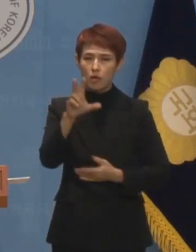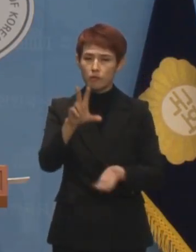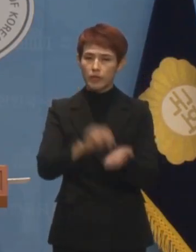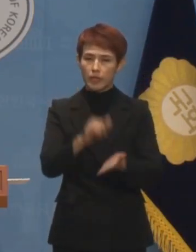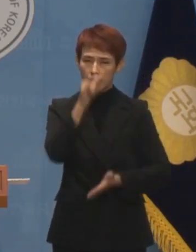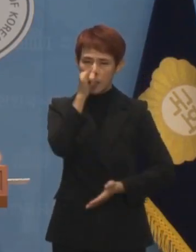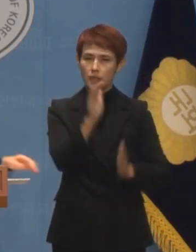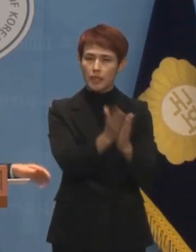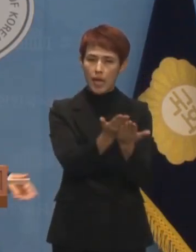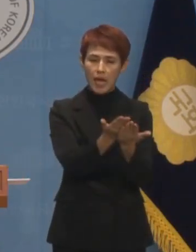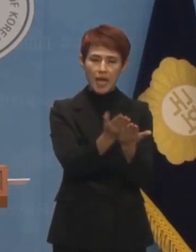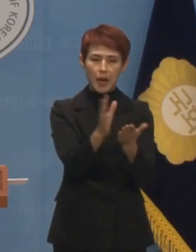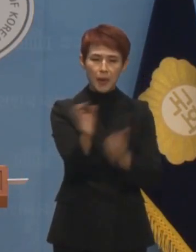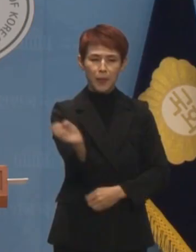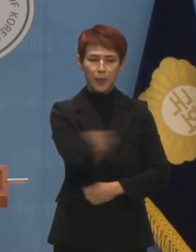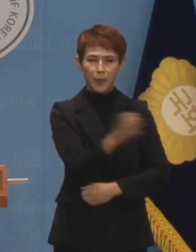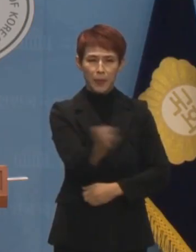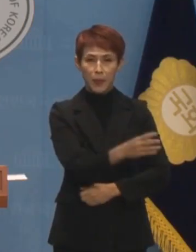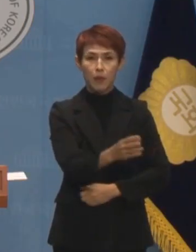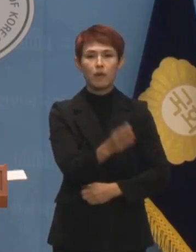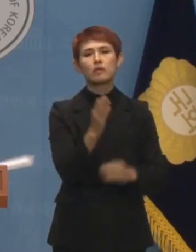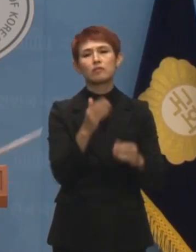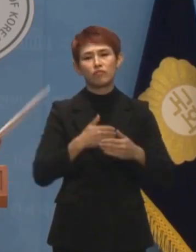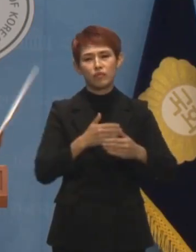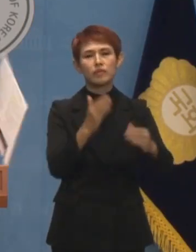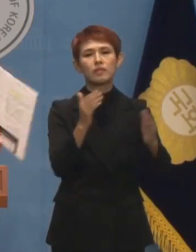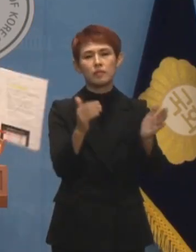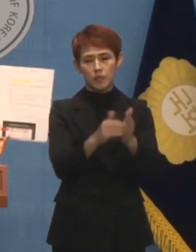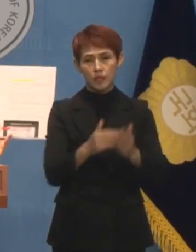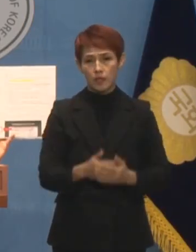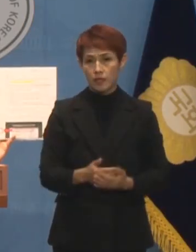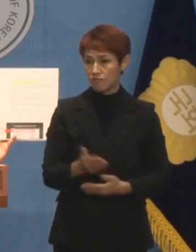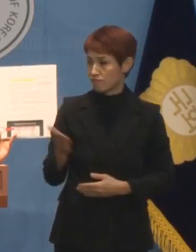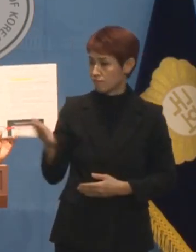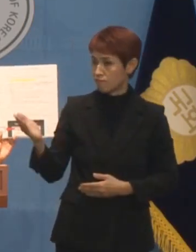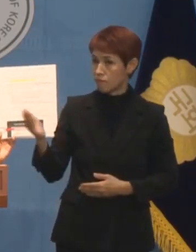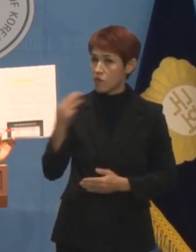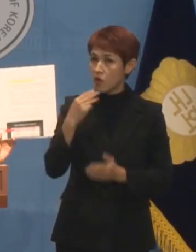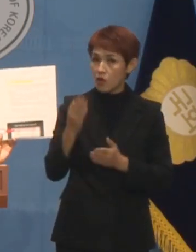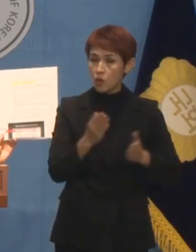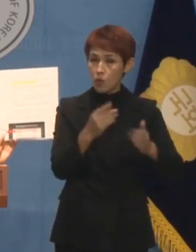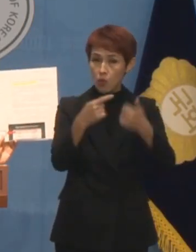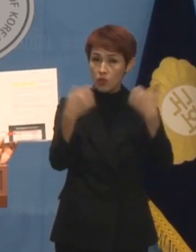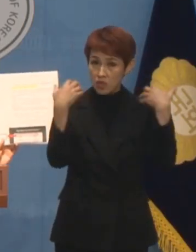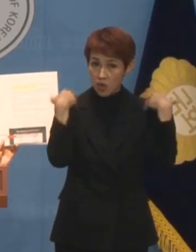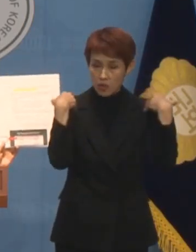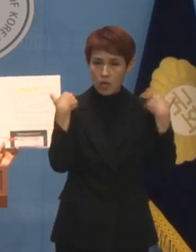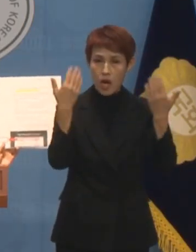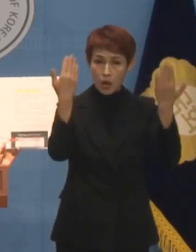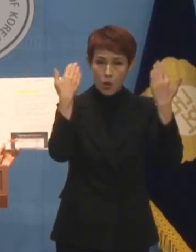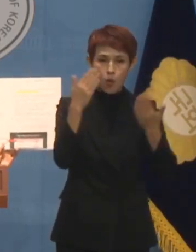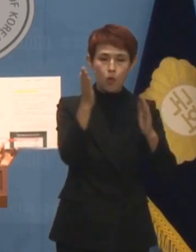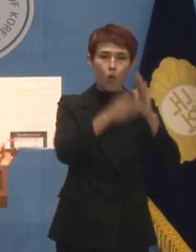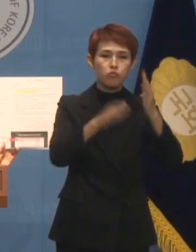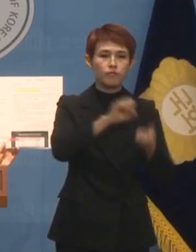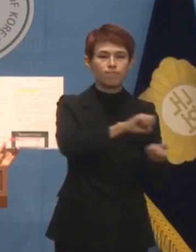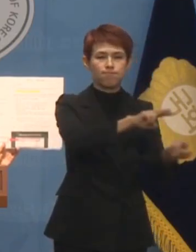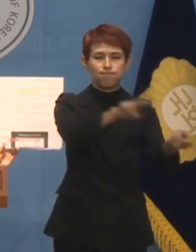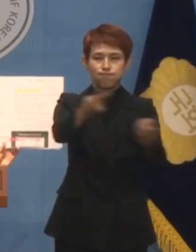위한 작업을 추진하였습니다. 여기 보시면 경기도교육청에서 학교 일선 학교에 보낸